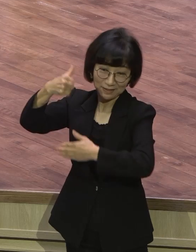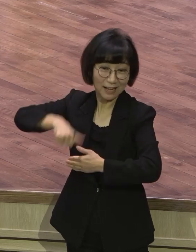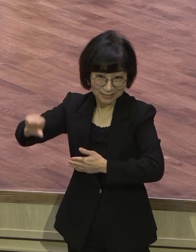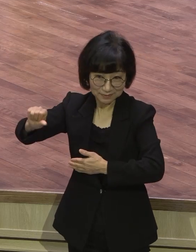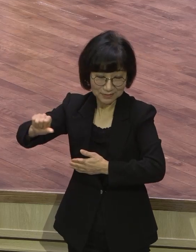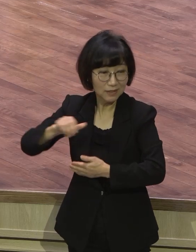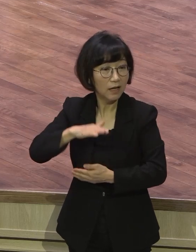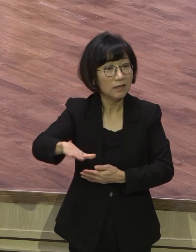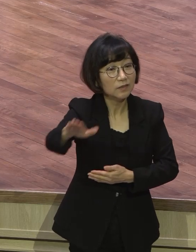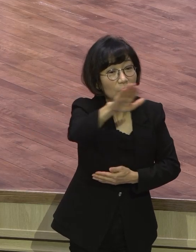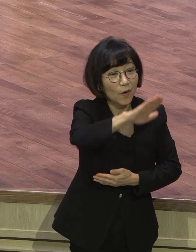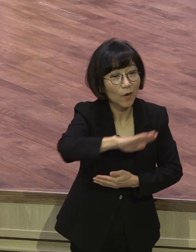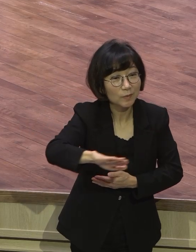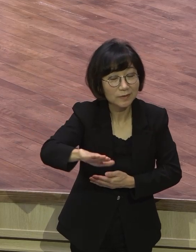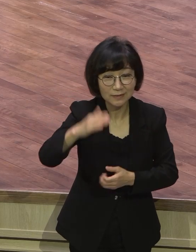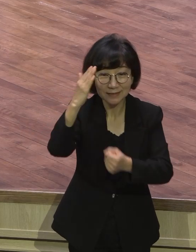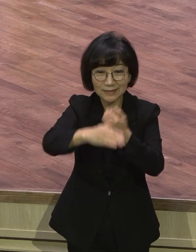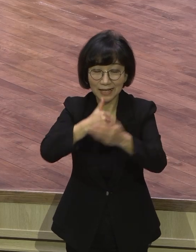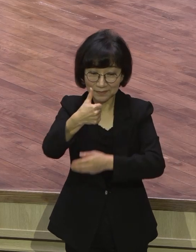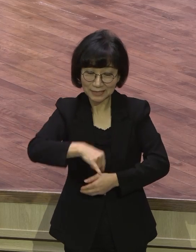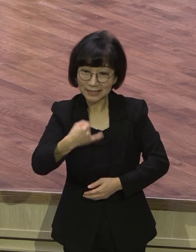여러분의 원수가 있습니까?